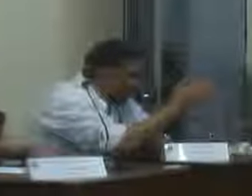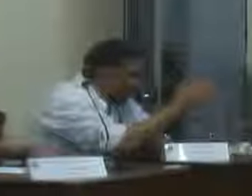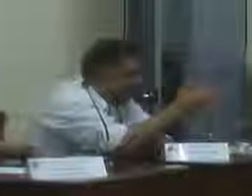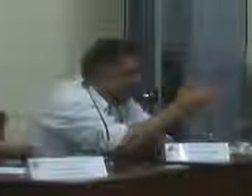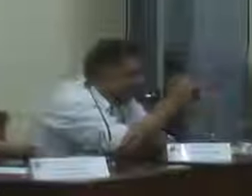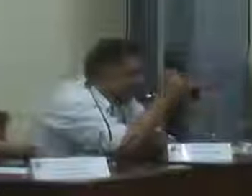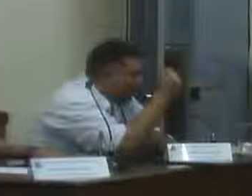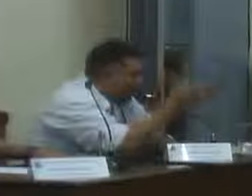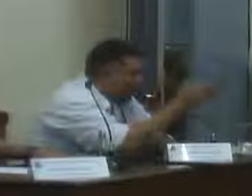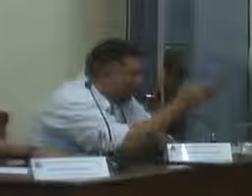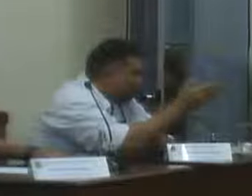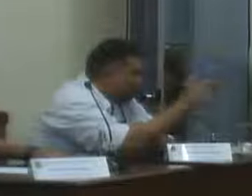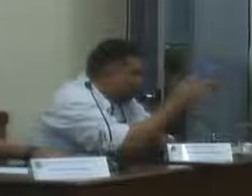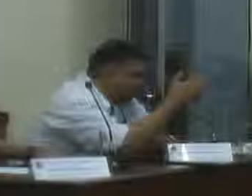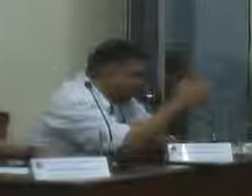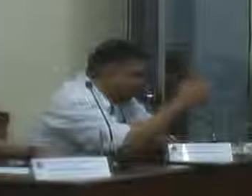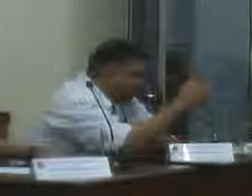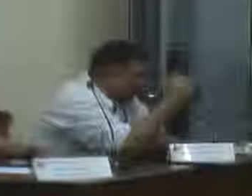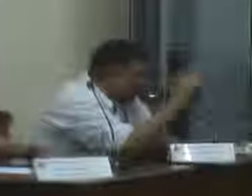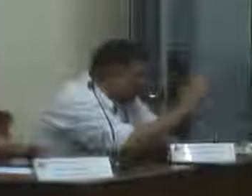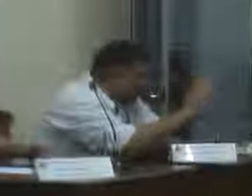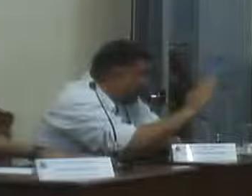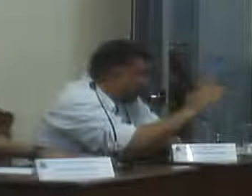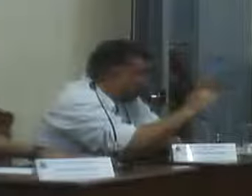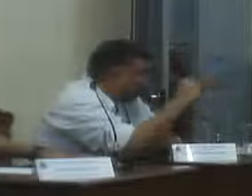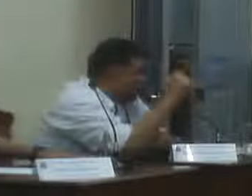peça. Porque, né, já que você está fazendo, eu não